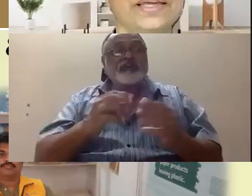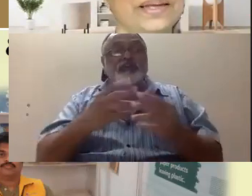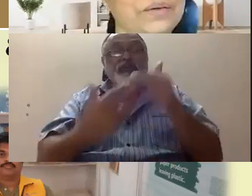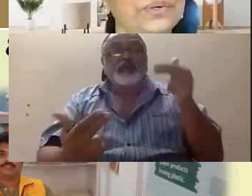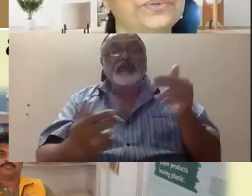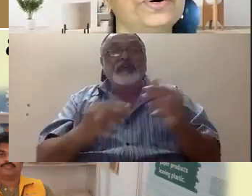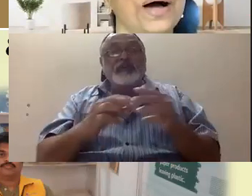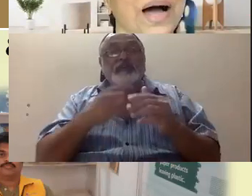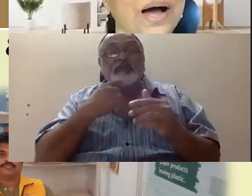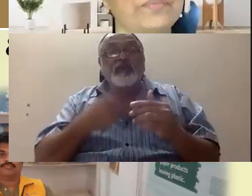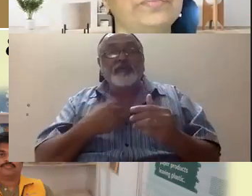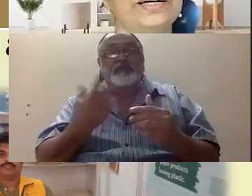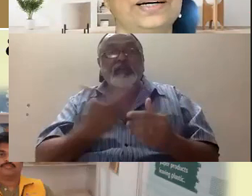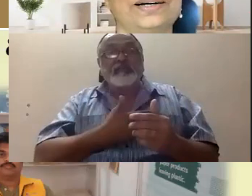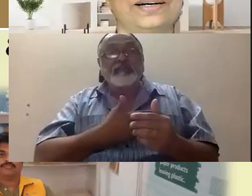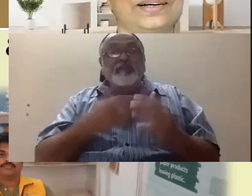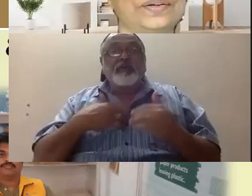that, you know, main hi na bolu,